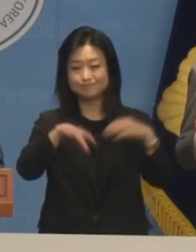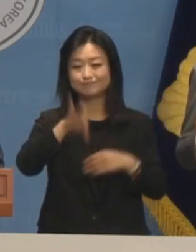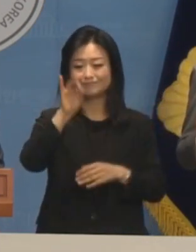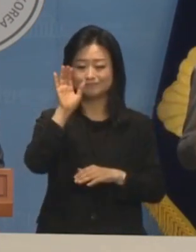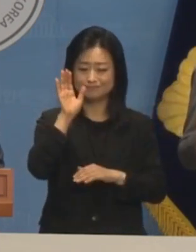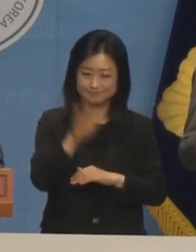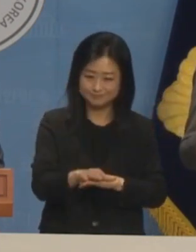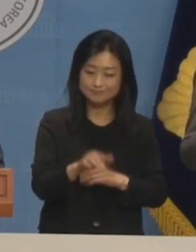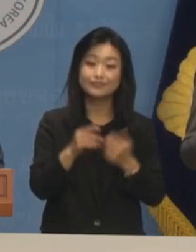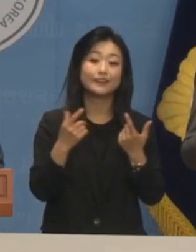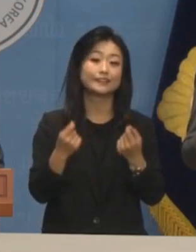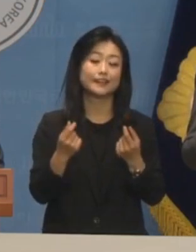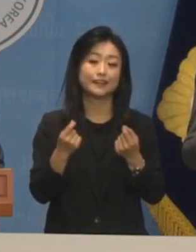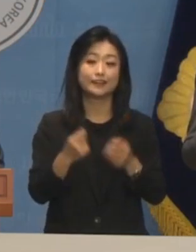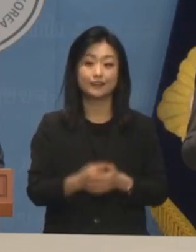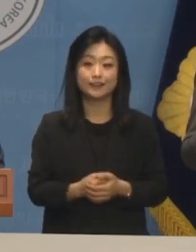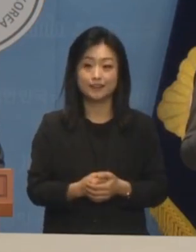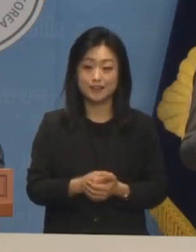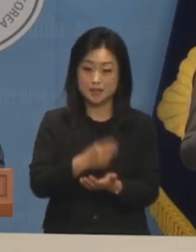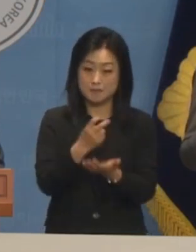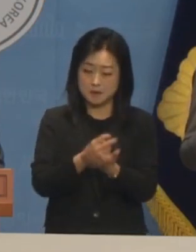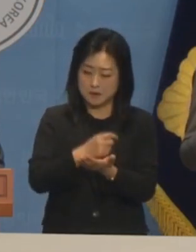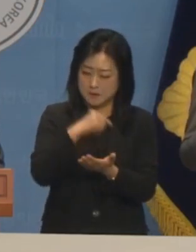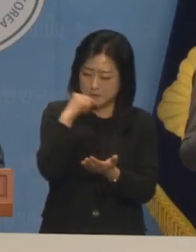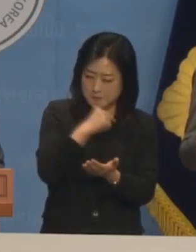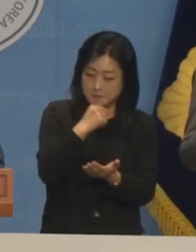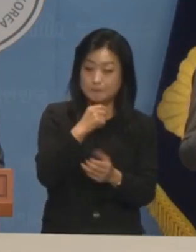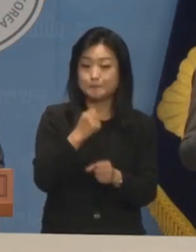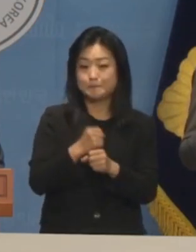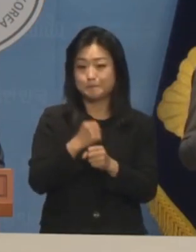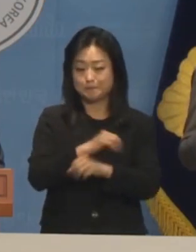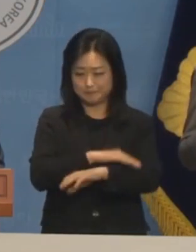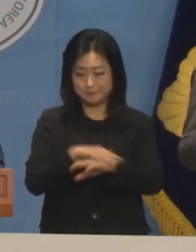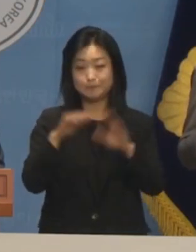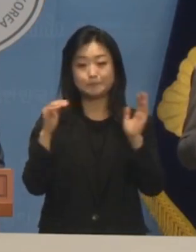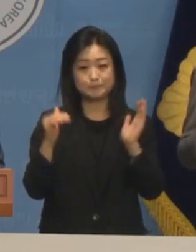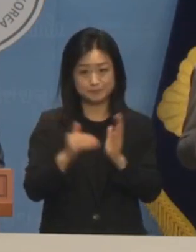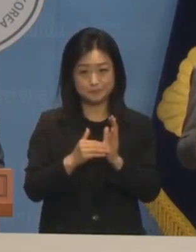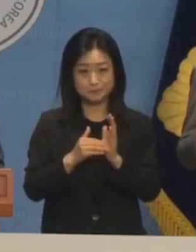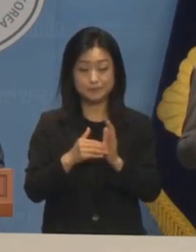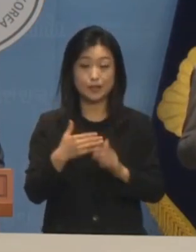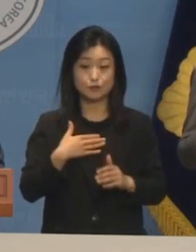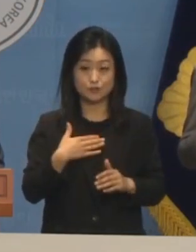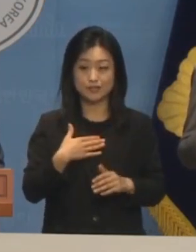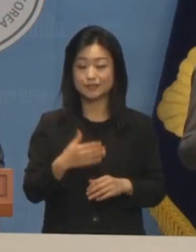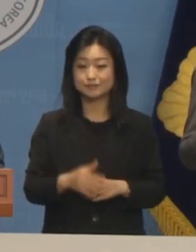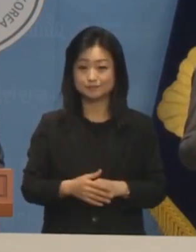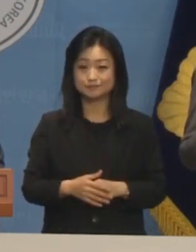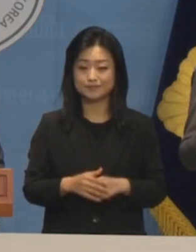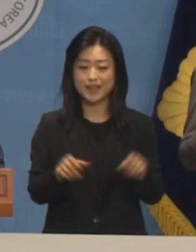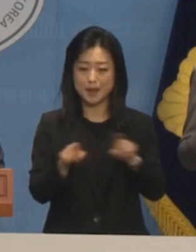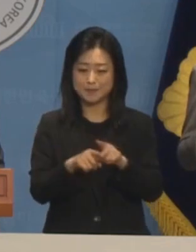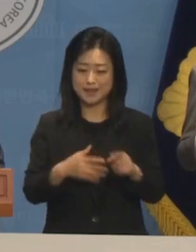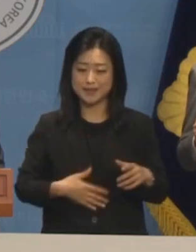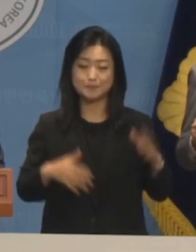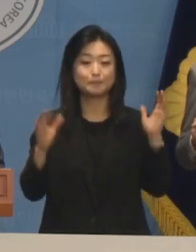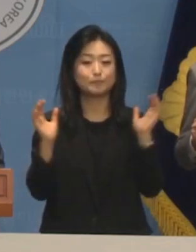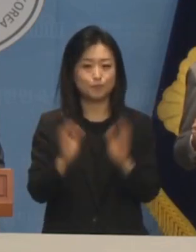시작입니다. 다른 법률안보다 더 규제를 강화하는 내용입니다. 저희 민변 민생경제위원회도 함께 힘을